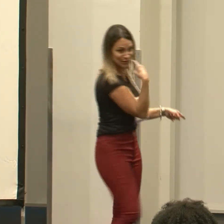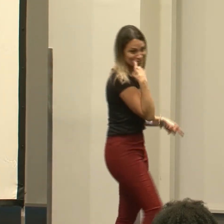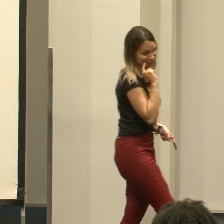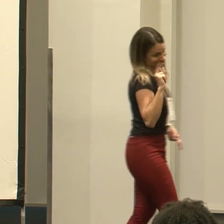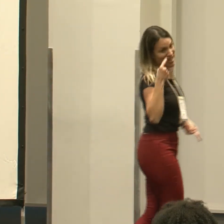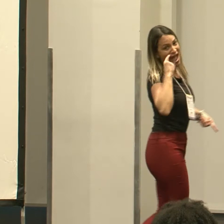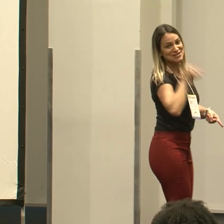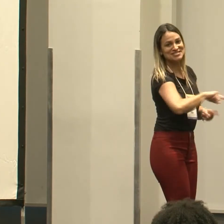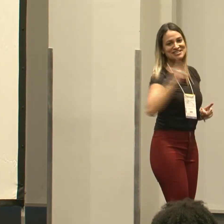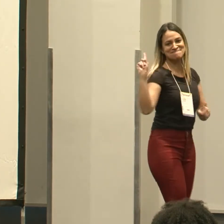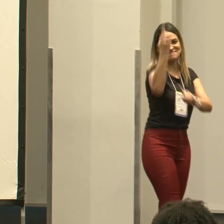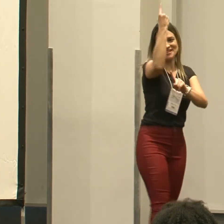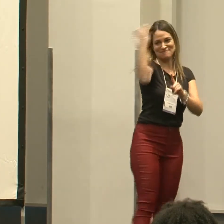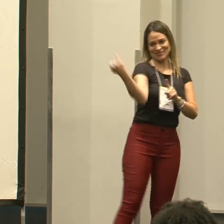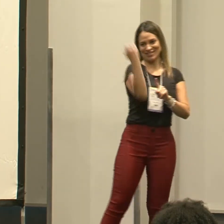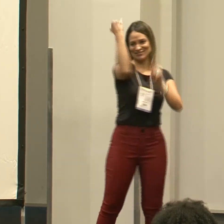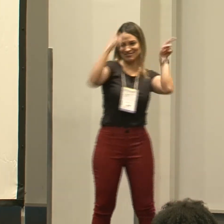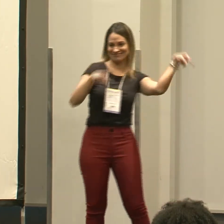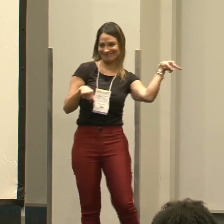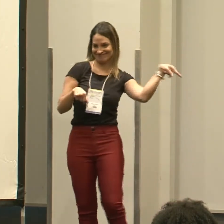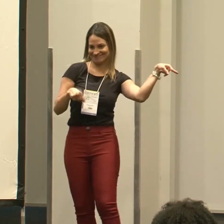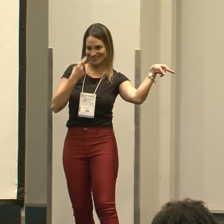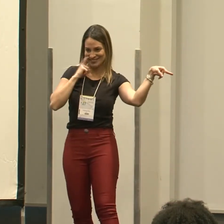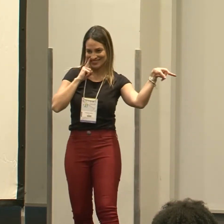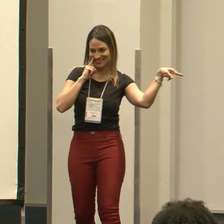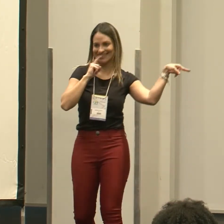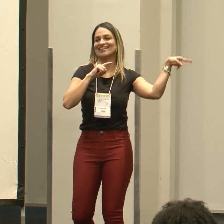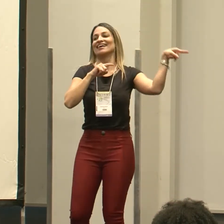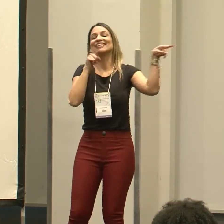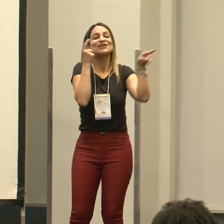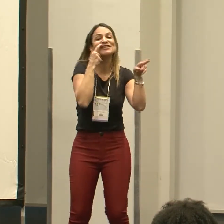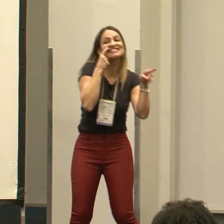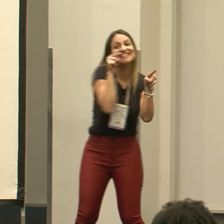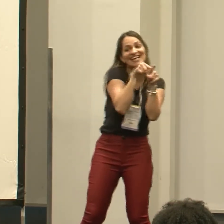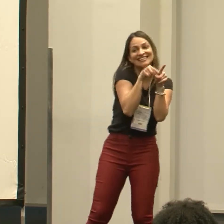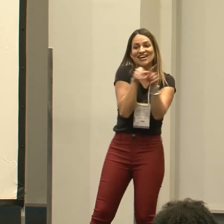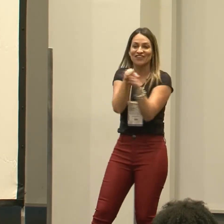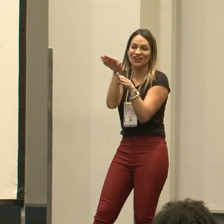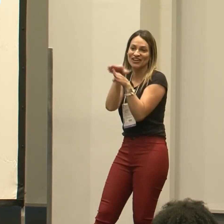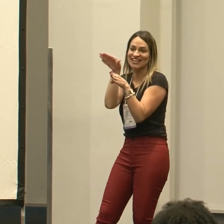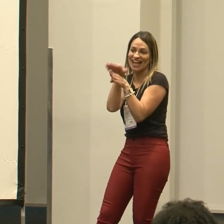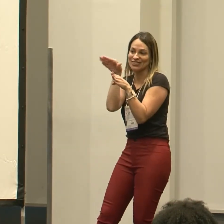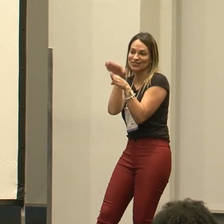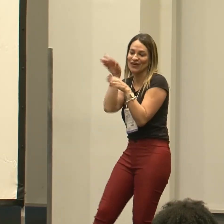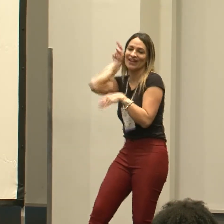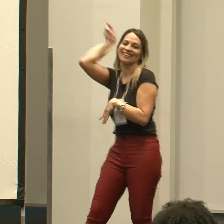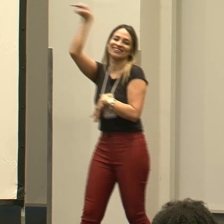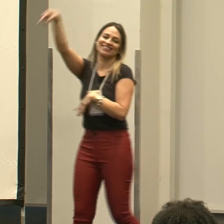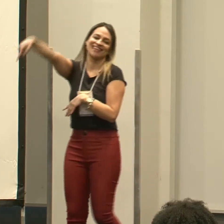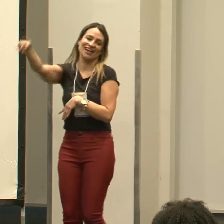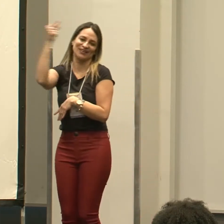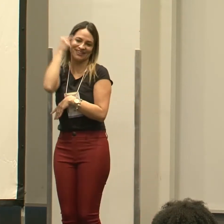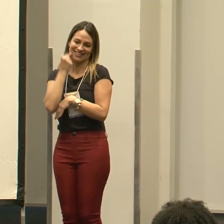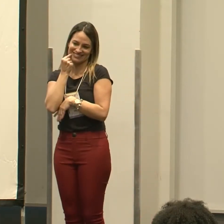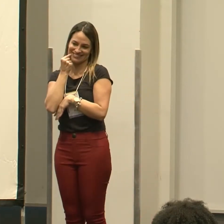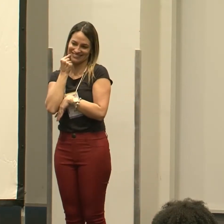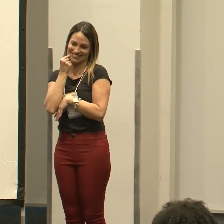Né? Ronice trabalhou com isso e com certeza não esquece de Lucinda Ferreira Brito. Ela foi orientadora da